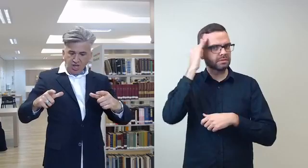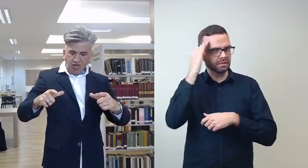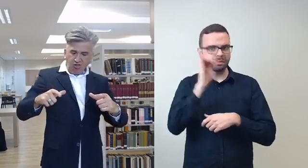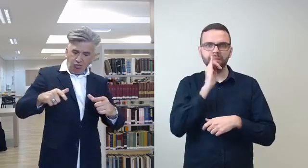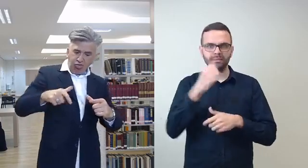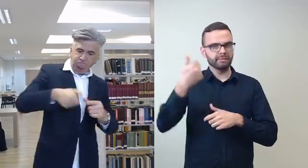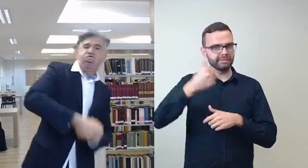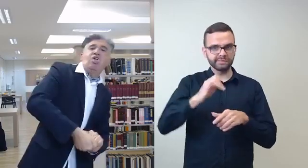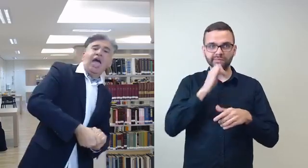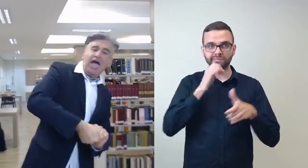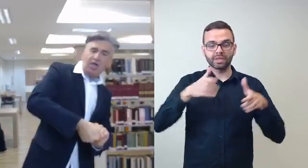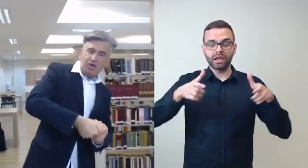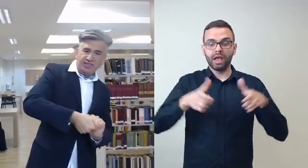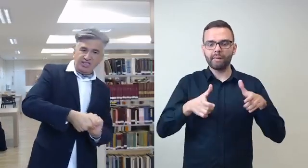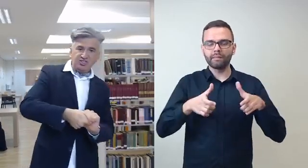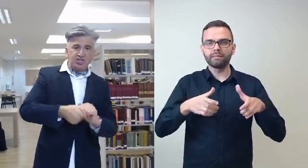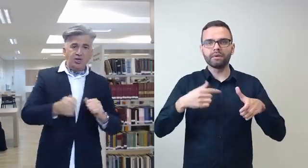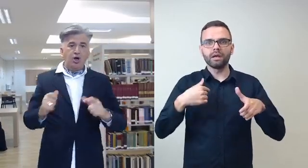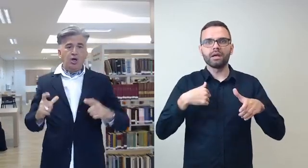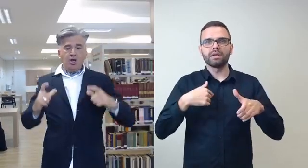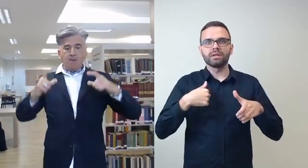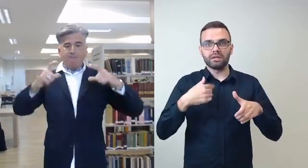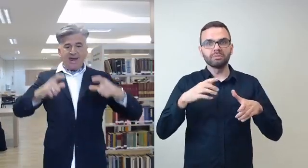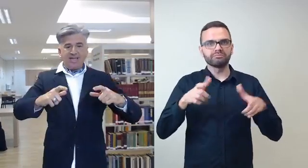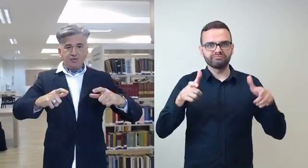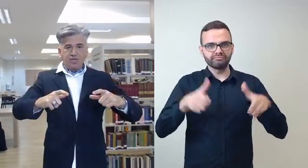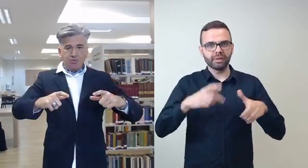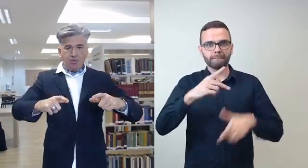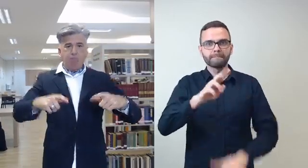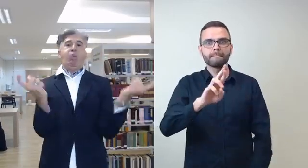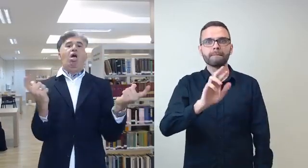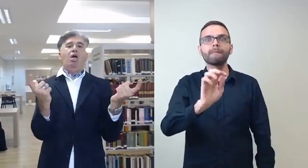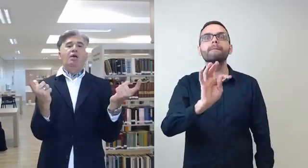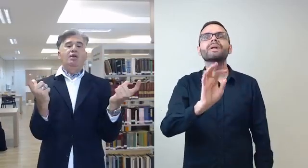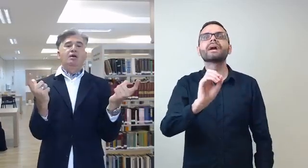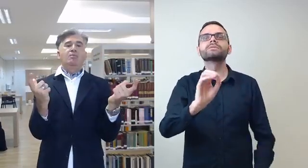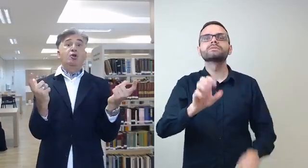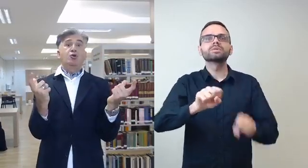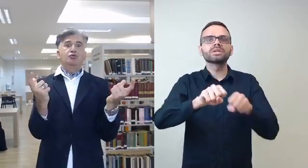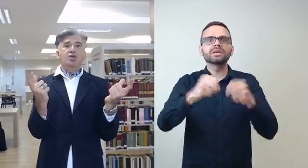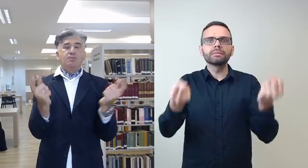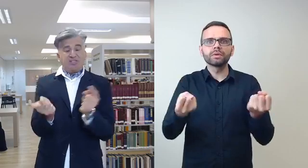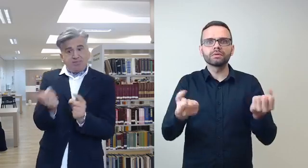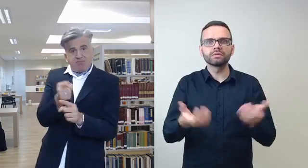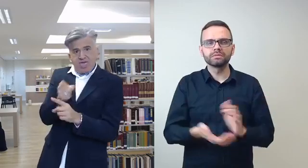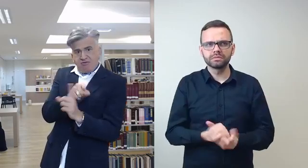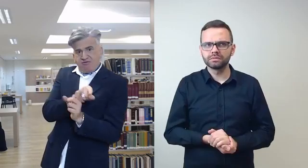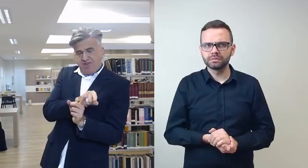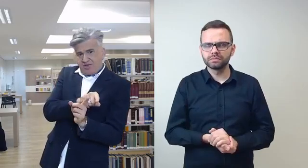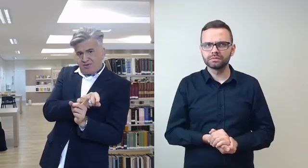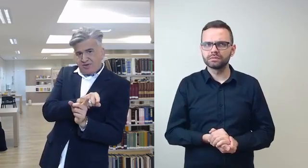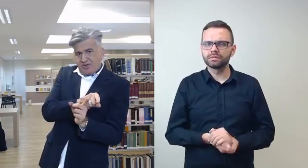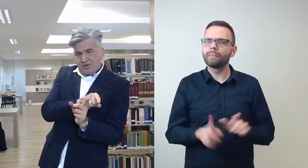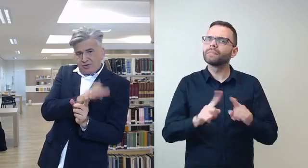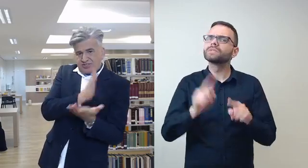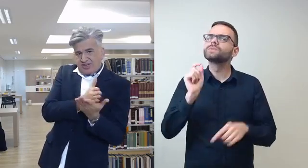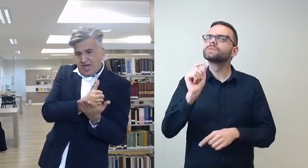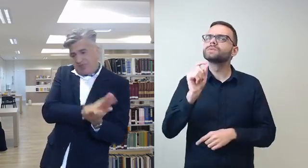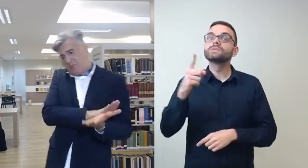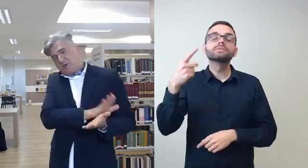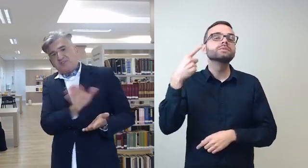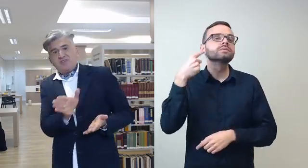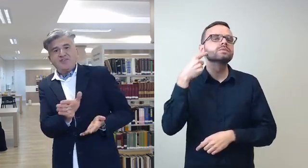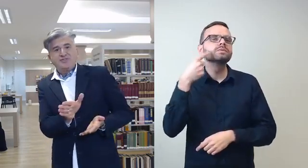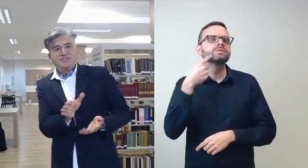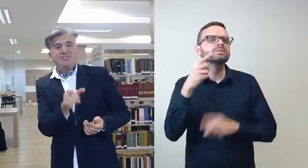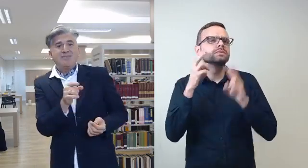e... agora entendi. Ó, prato, quebrou. Pronto. Mas primeiro veio o sinal e